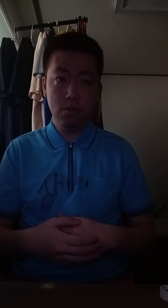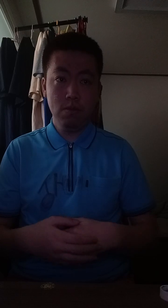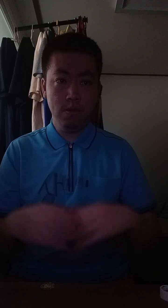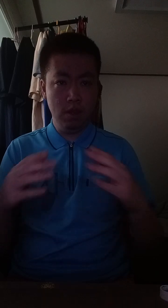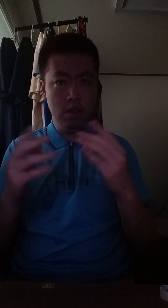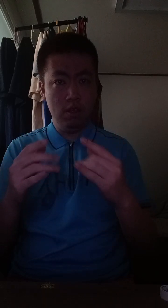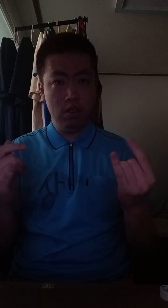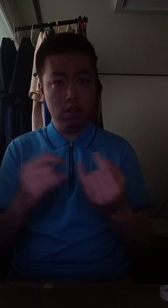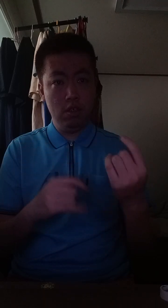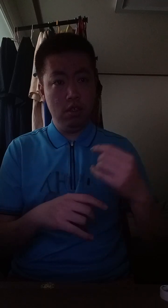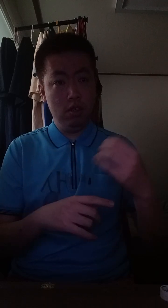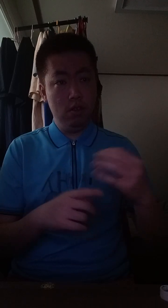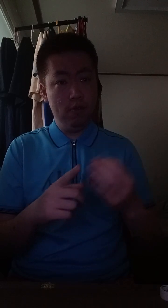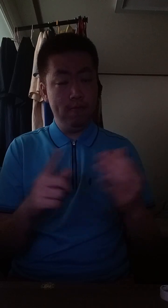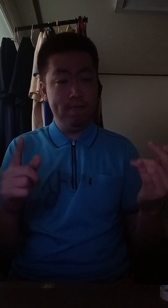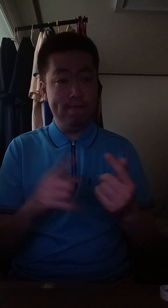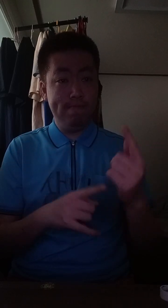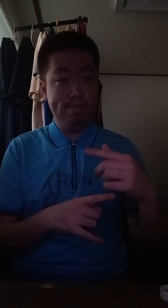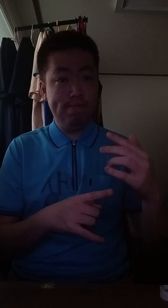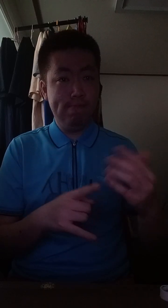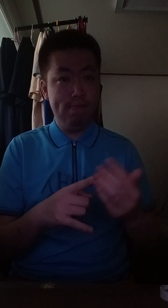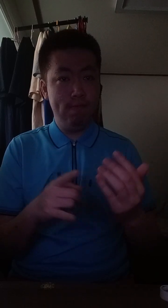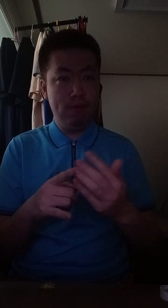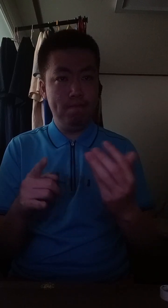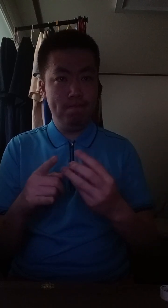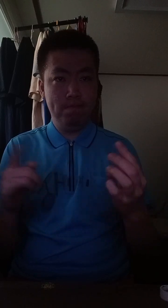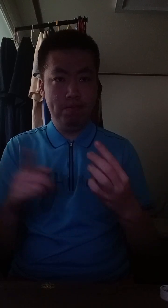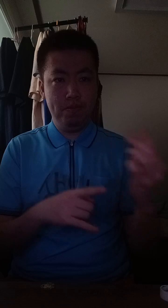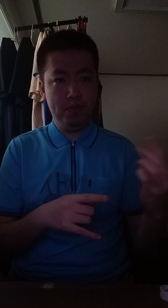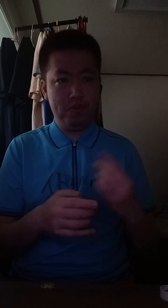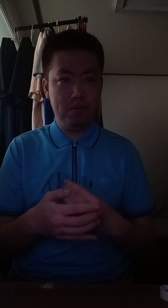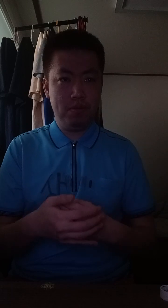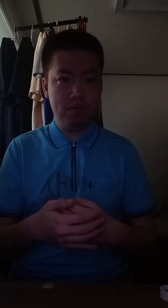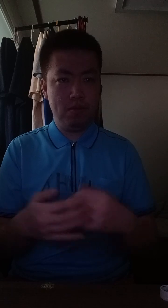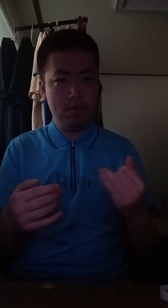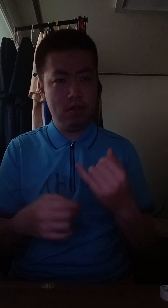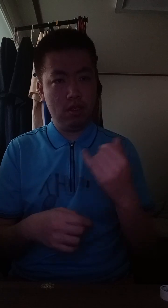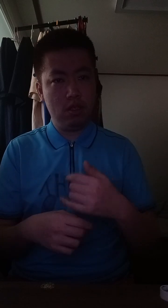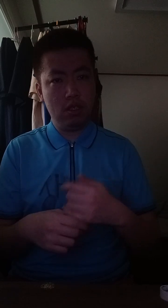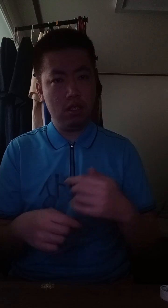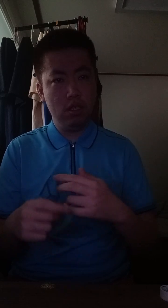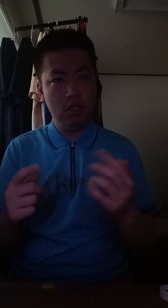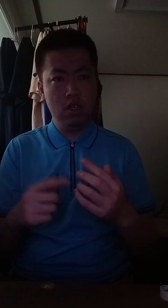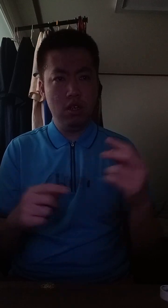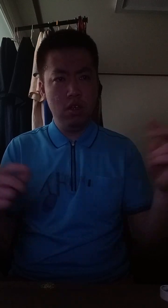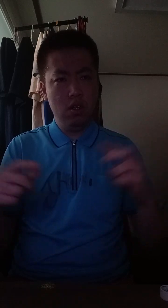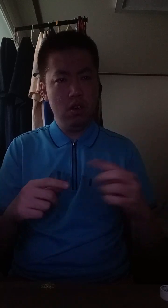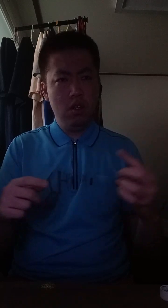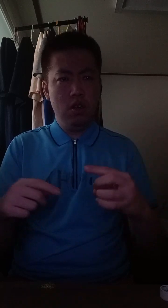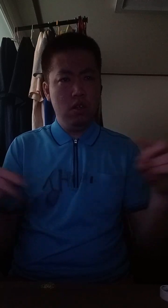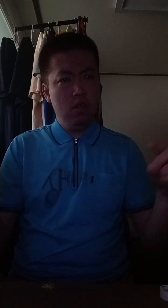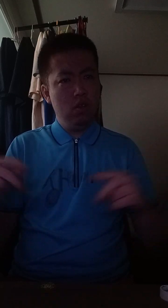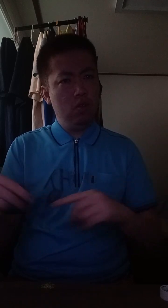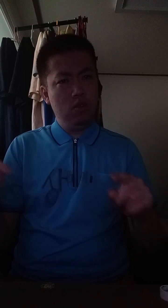잠깐이겠건 했는데 좀 시간이 많이 늦어지더라고요. 그래서 오늘은 미리 또 정전인가